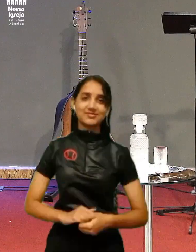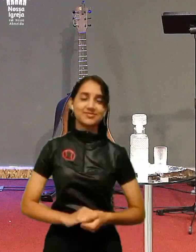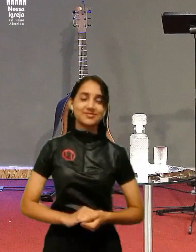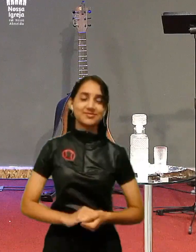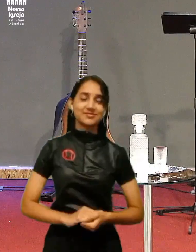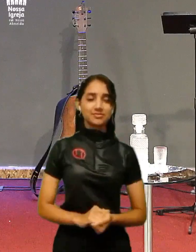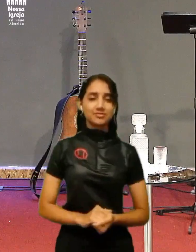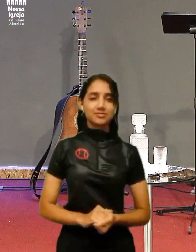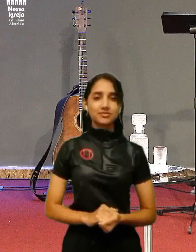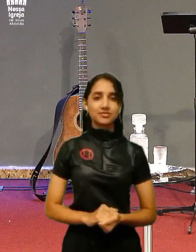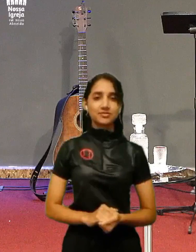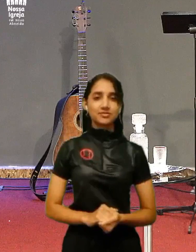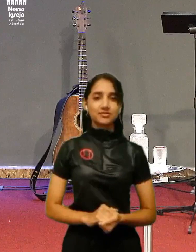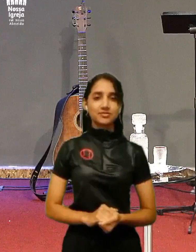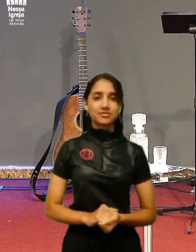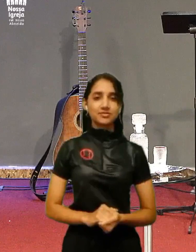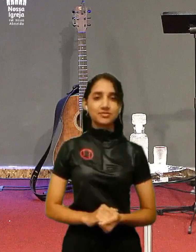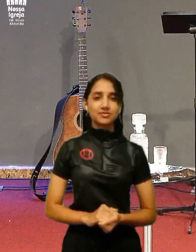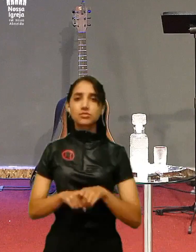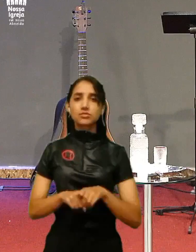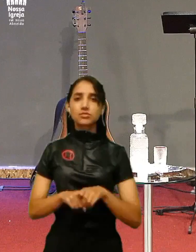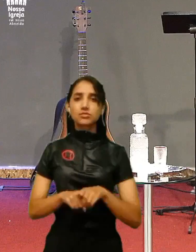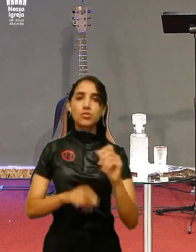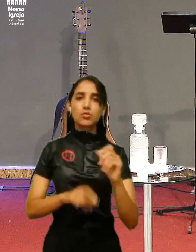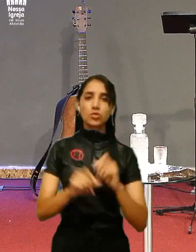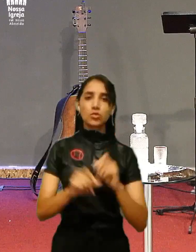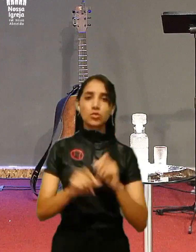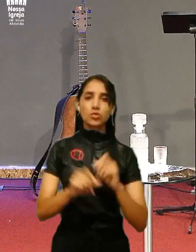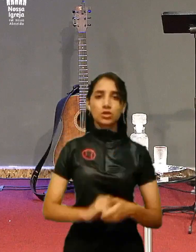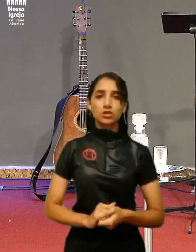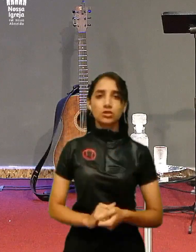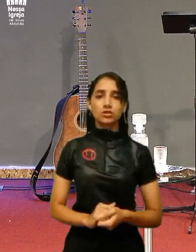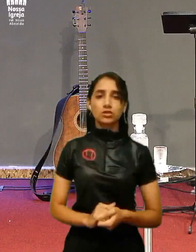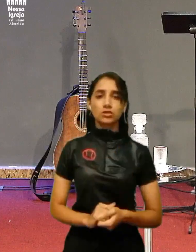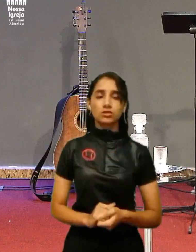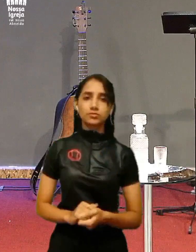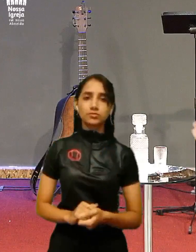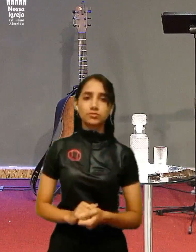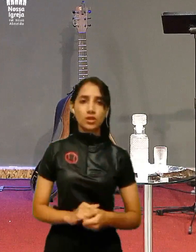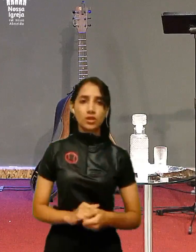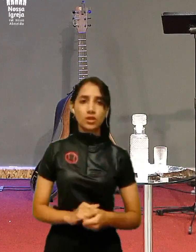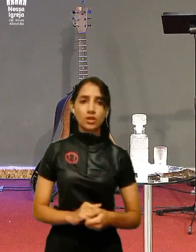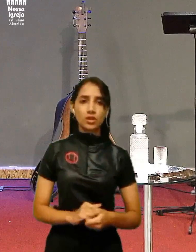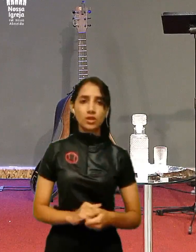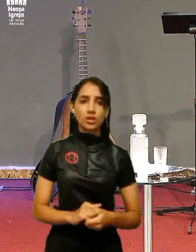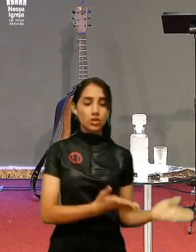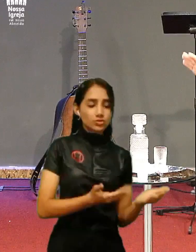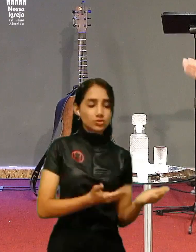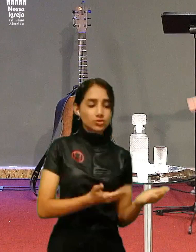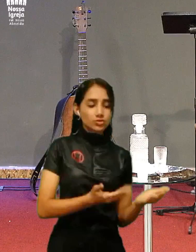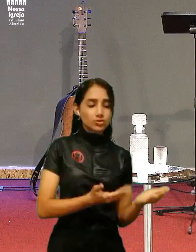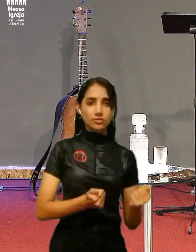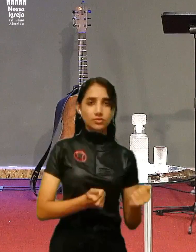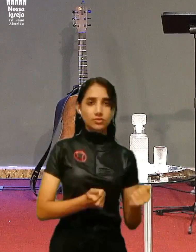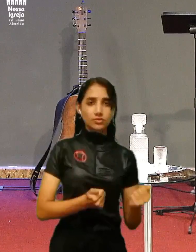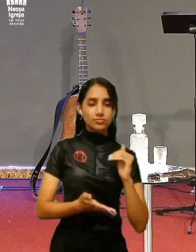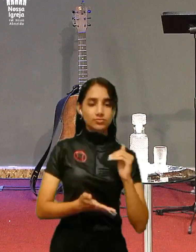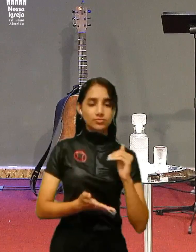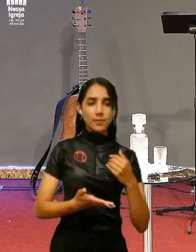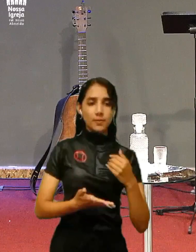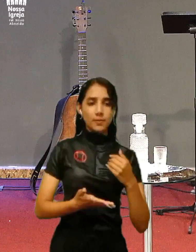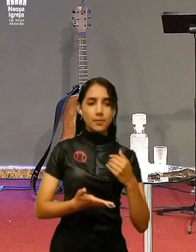Existe, meus irmãos, na nossa sociedade, uma juventude perdida em todo tipo de imundícia.